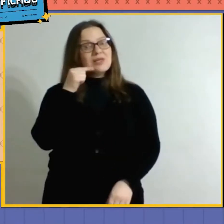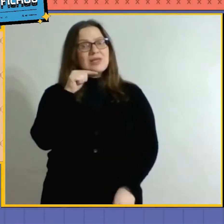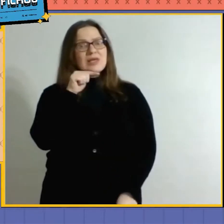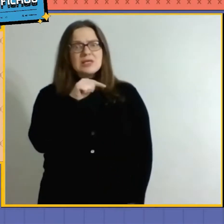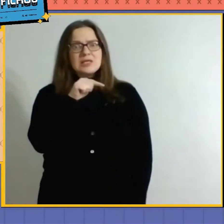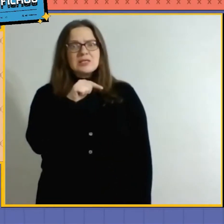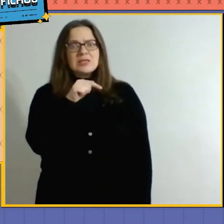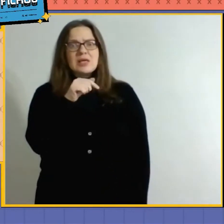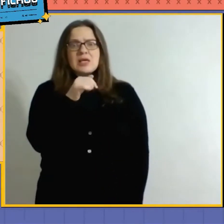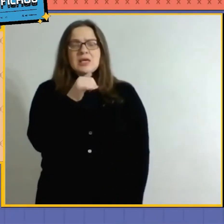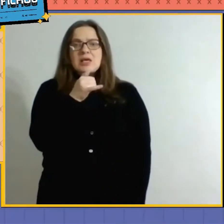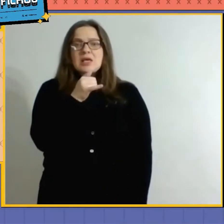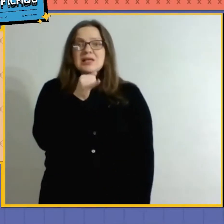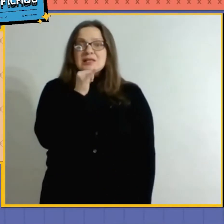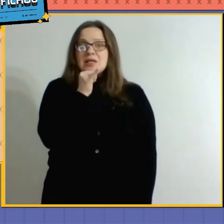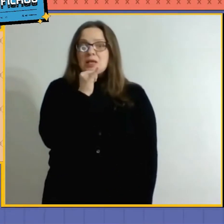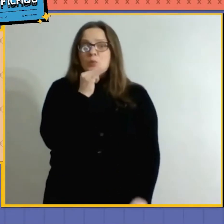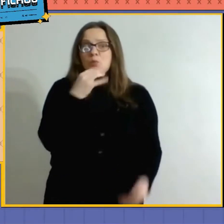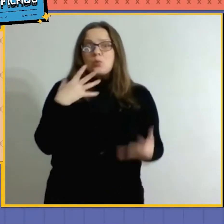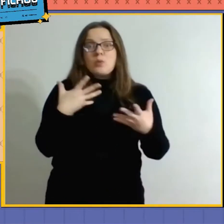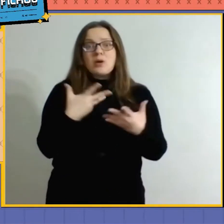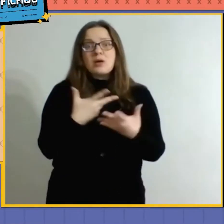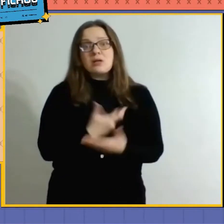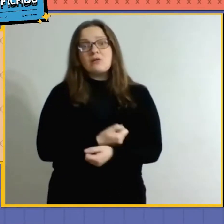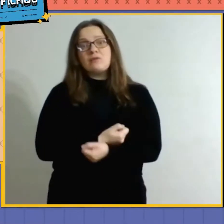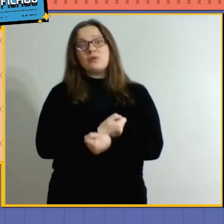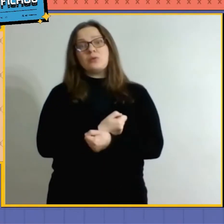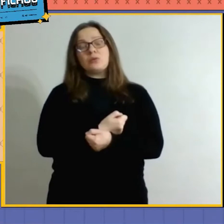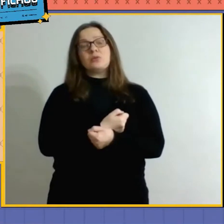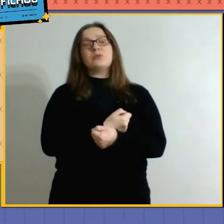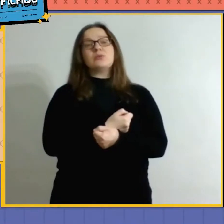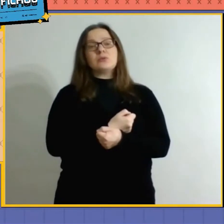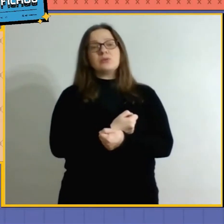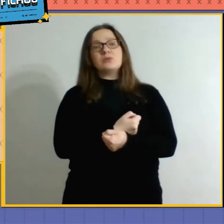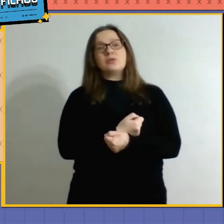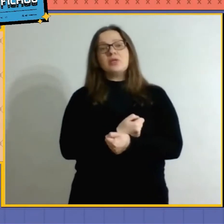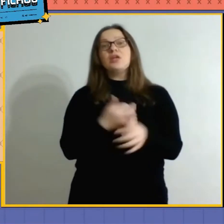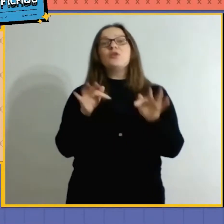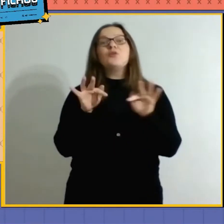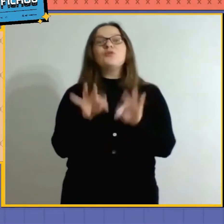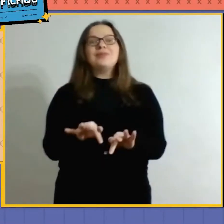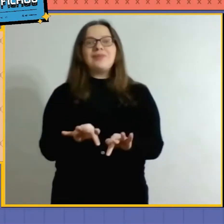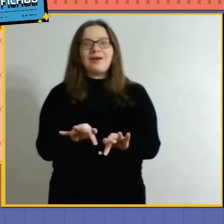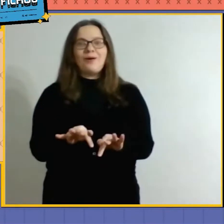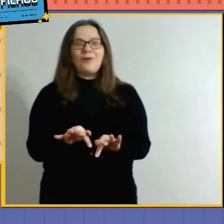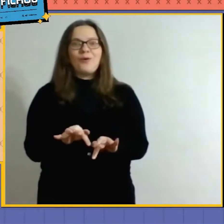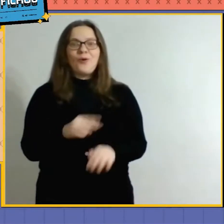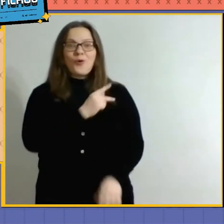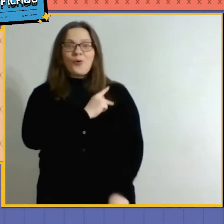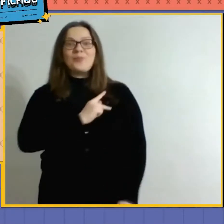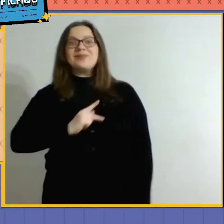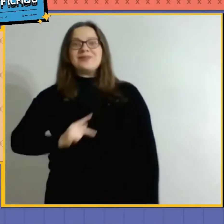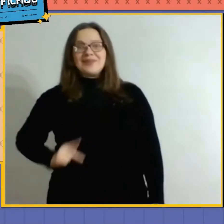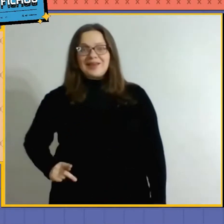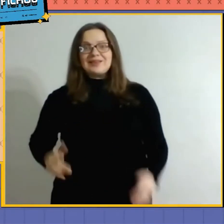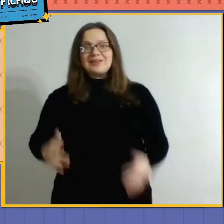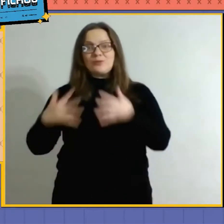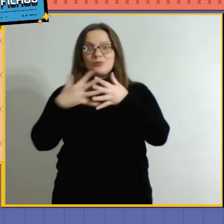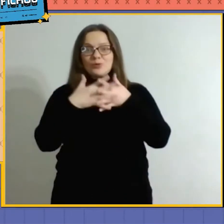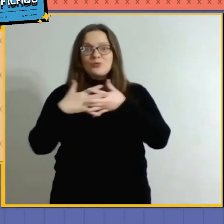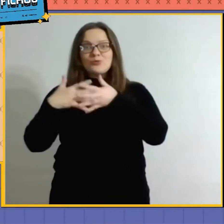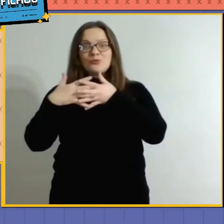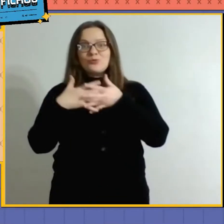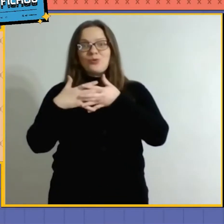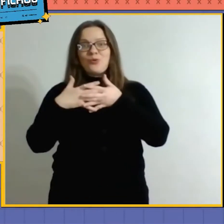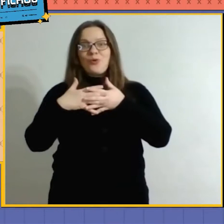também podemos resgatar muitos ele é o final recebe do presidente Truman a medalha de honra que é a mais